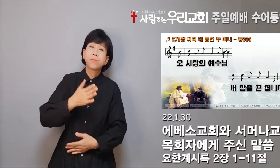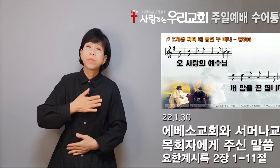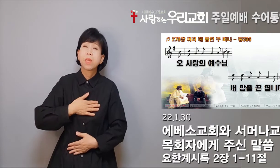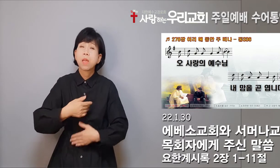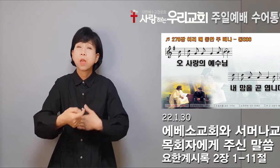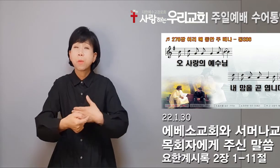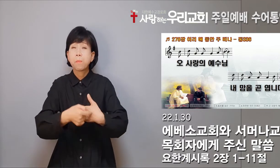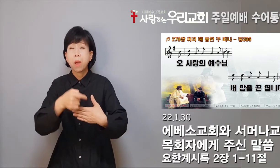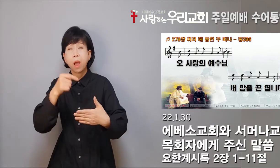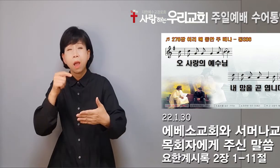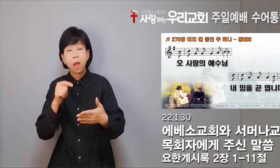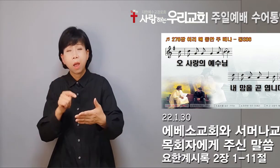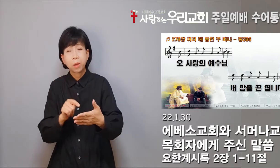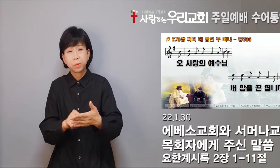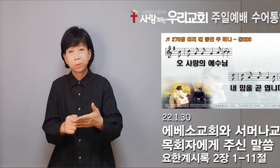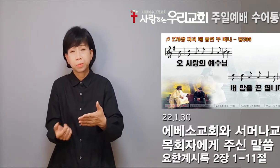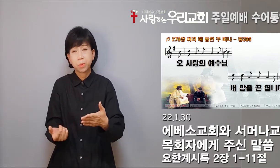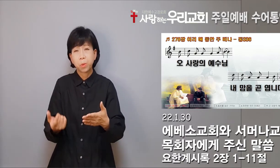마음을